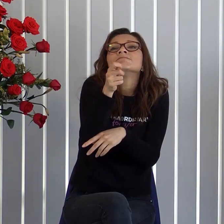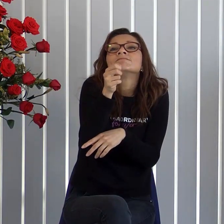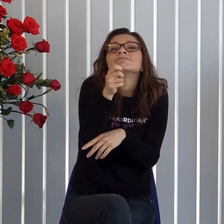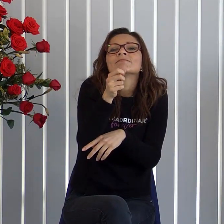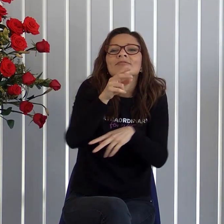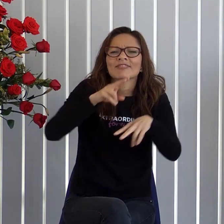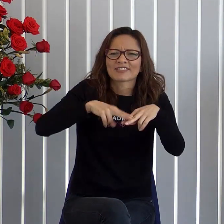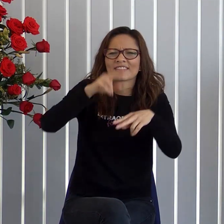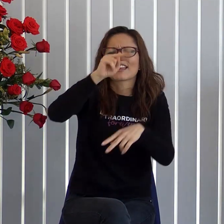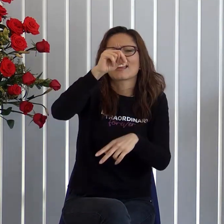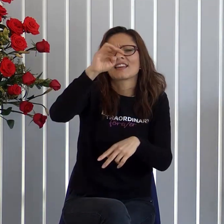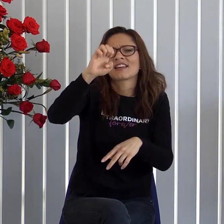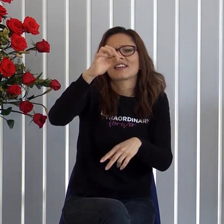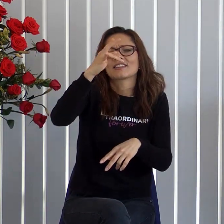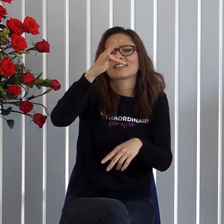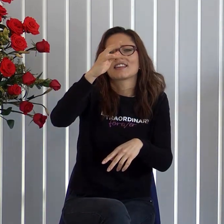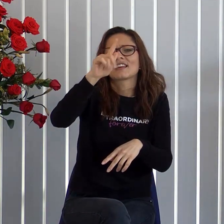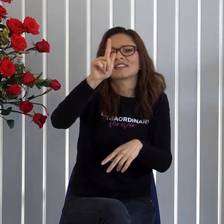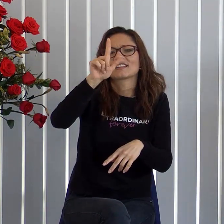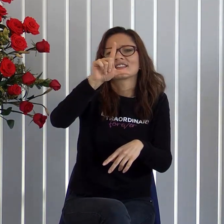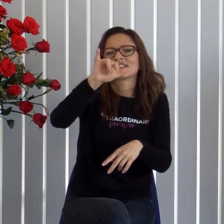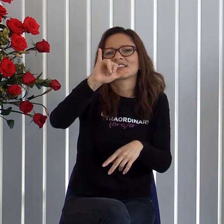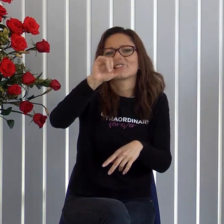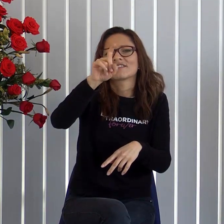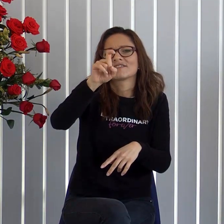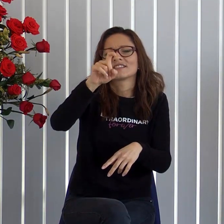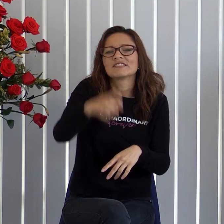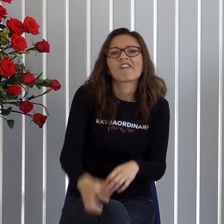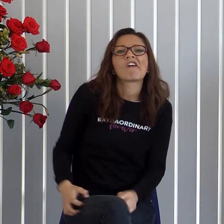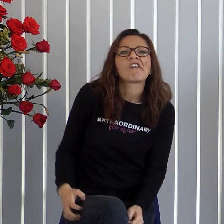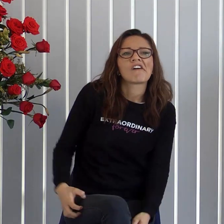rascándose las chanclas,